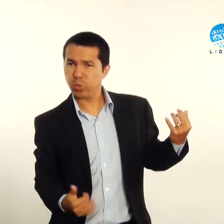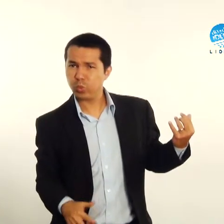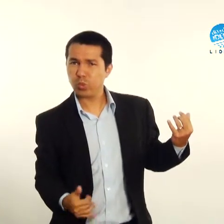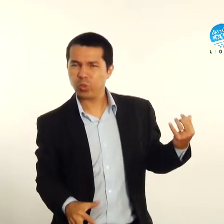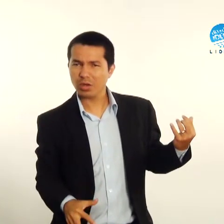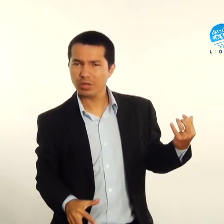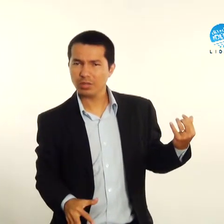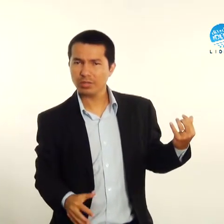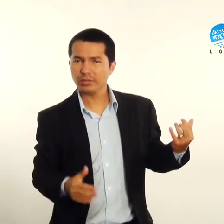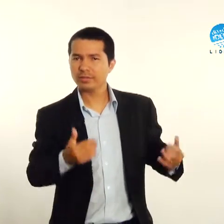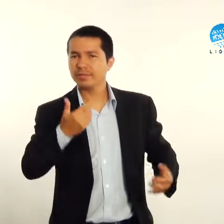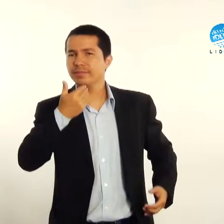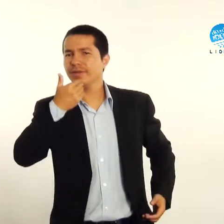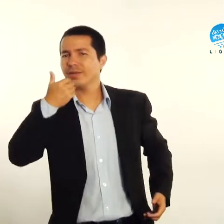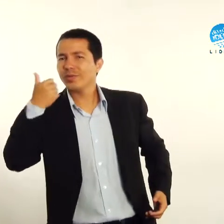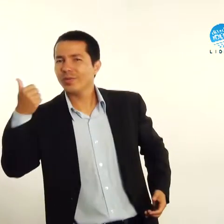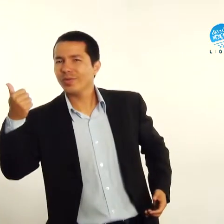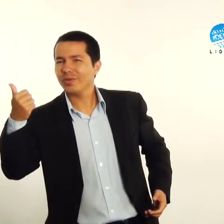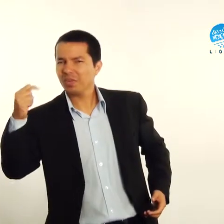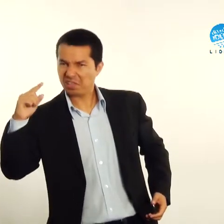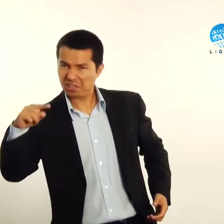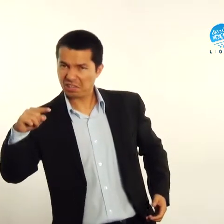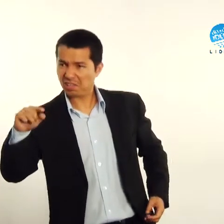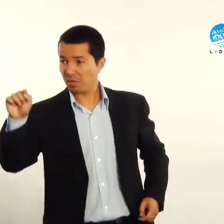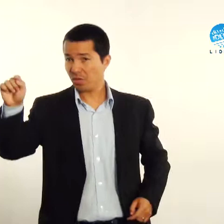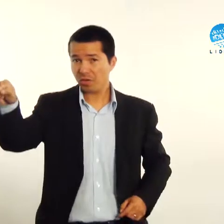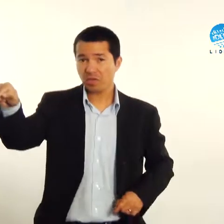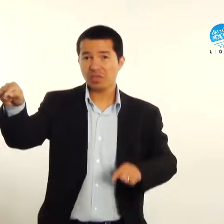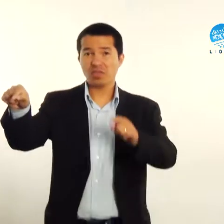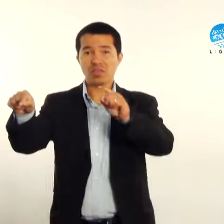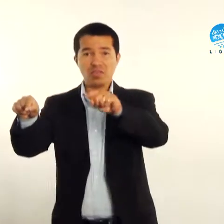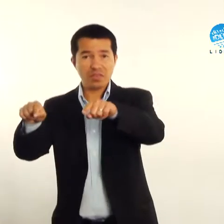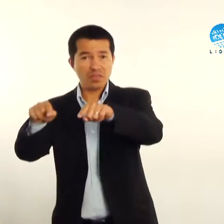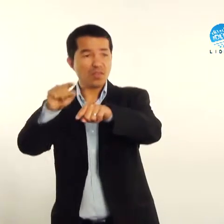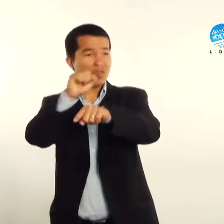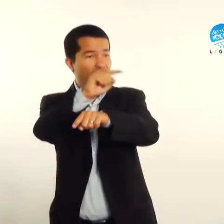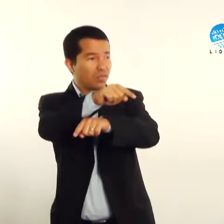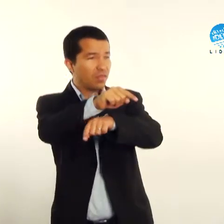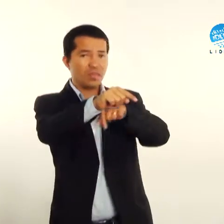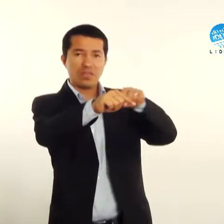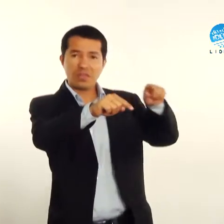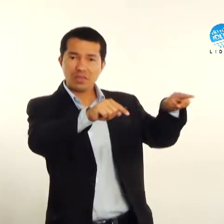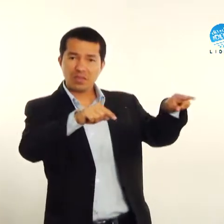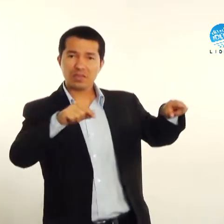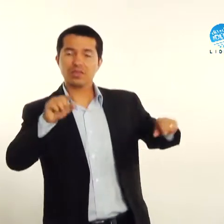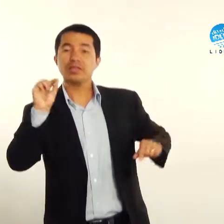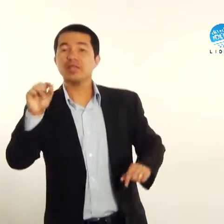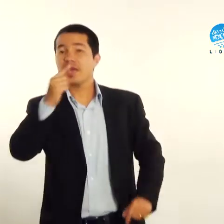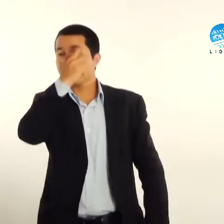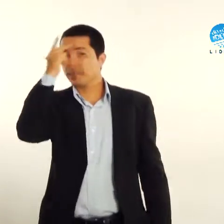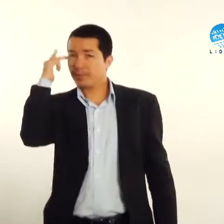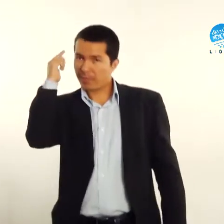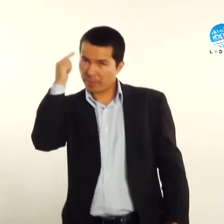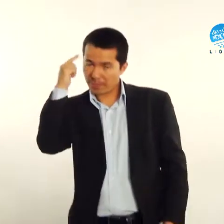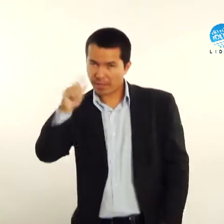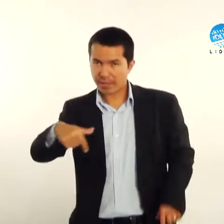capacidade total. Quem é que já não sonhou, não é? Que é o especial naquilo